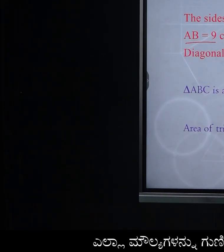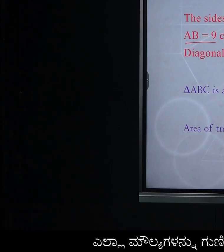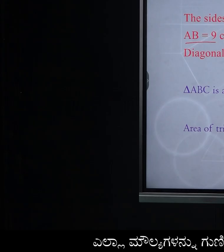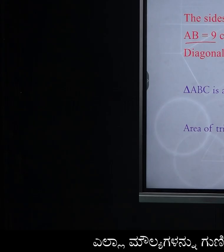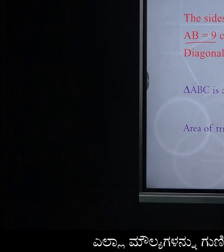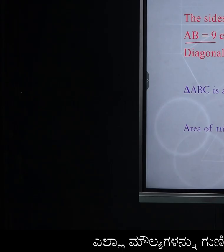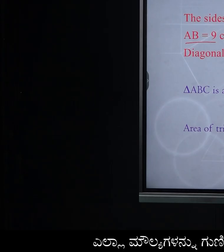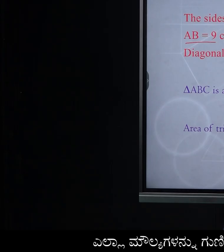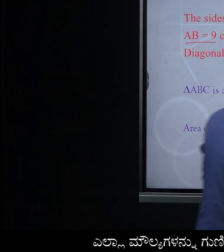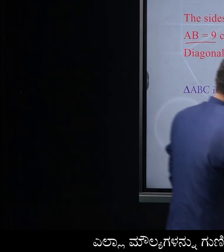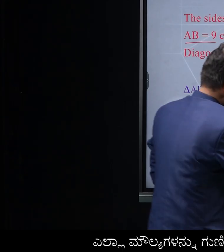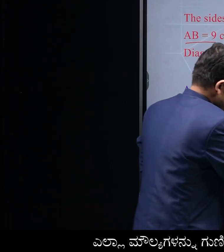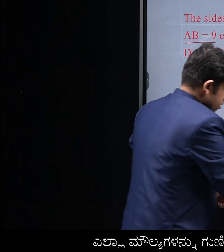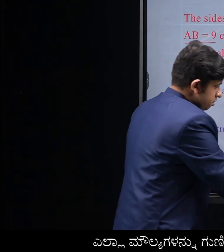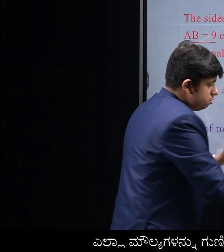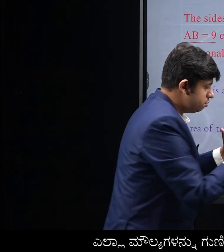ಎಲ್ಲ ಮೌಲ್ಯಗಳನ್ನು ಗುಣಿಸಿದ ನಂತರ ನಾವು